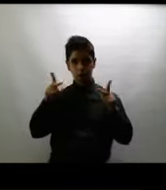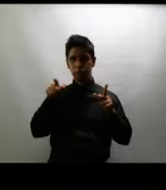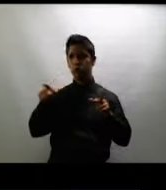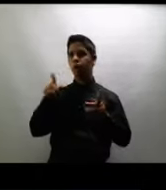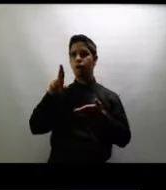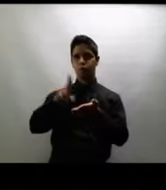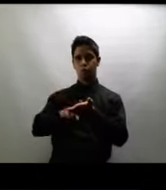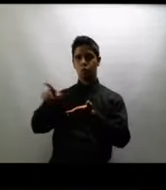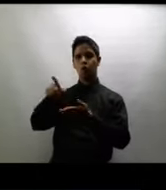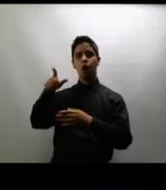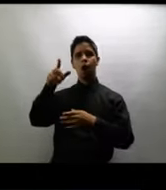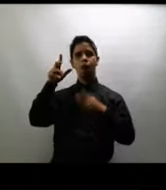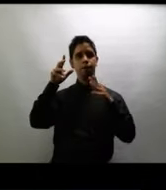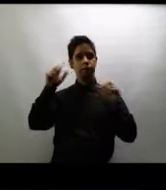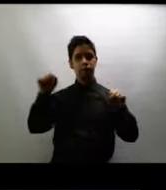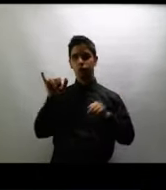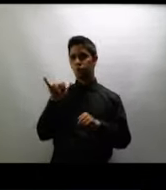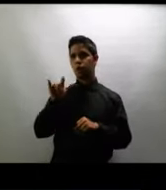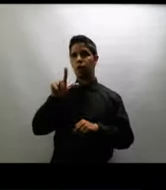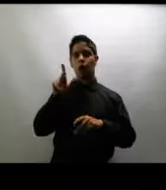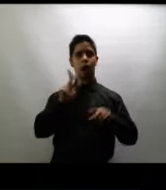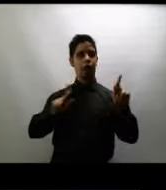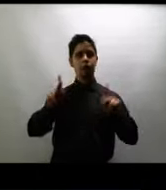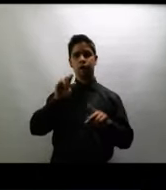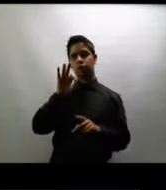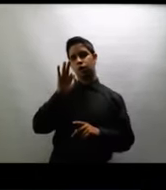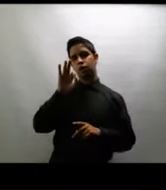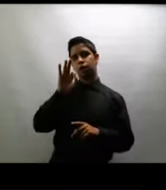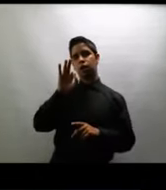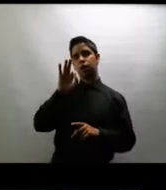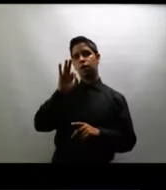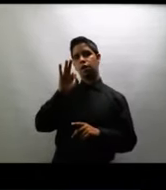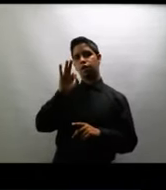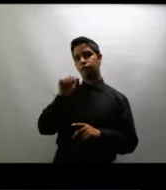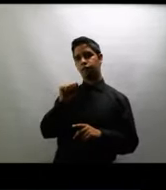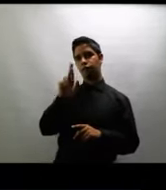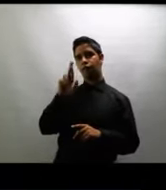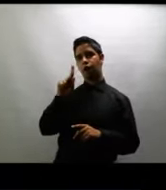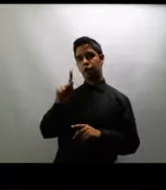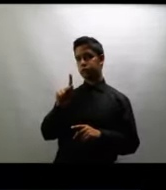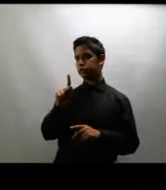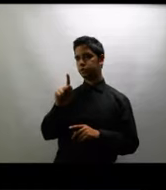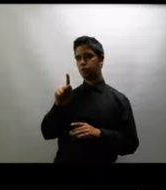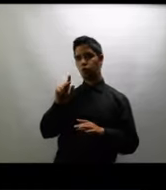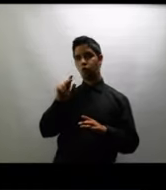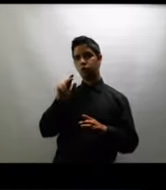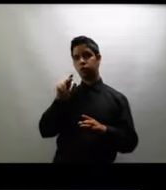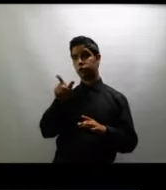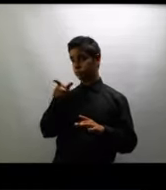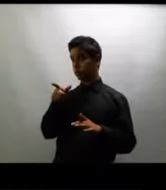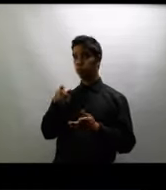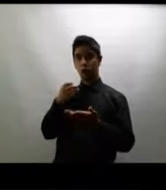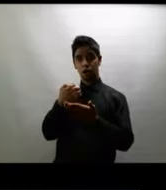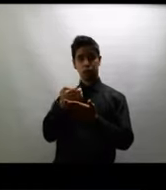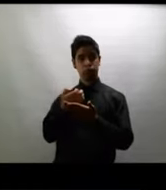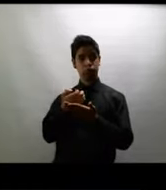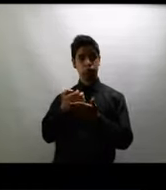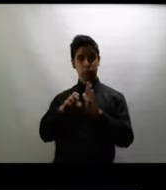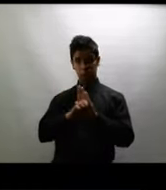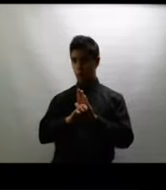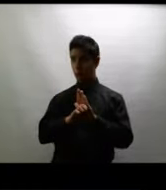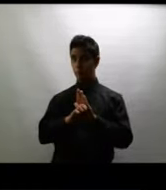Los angelitos cantando. Y la gente de la FARC. Así que eso es un ejemplo también de pedir perdón. Uh-huh. Y